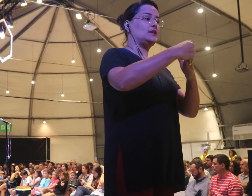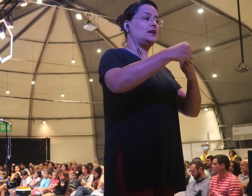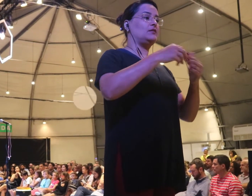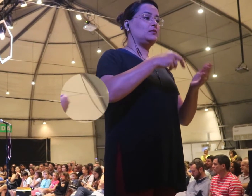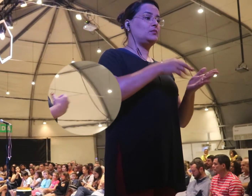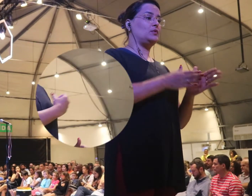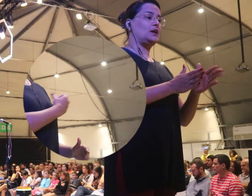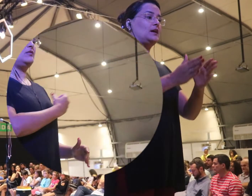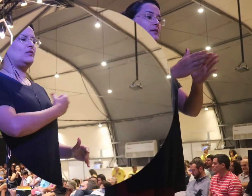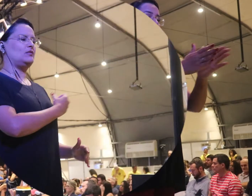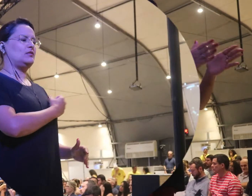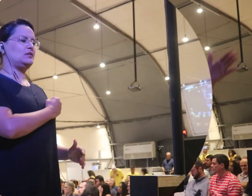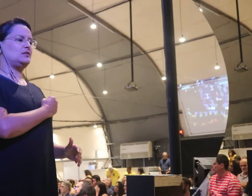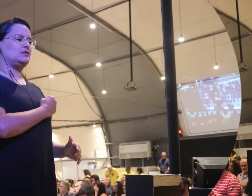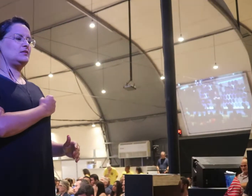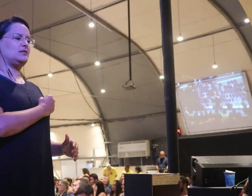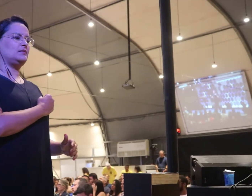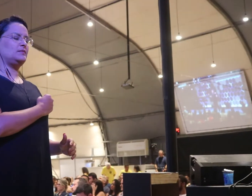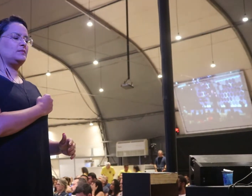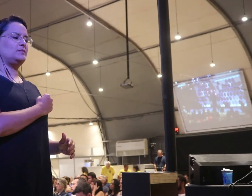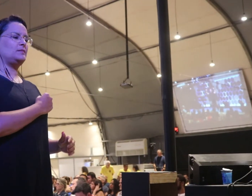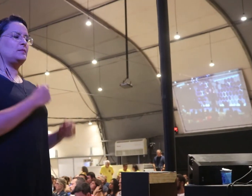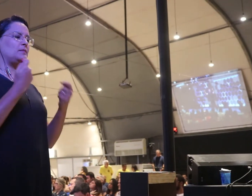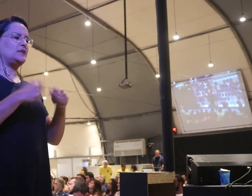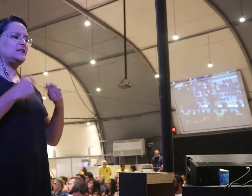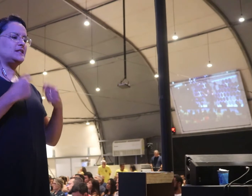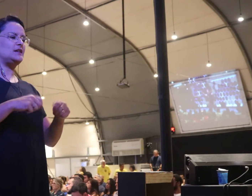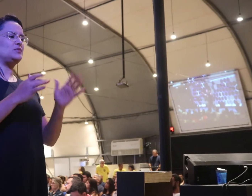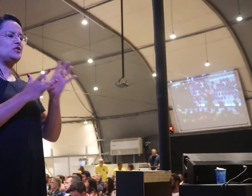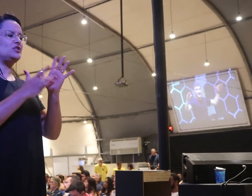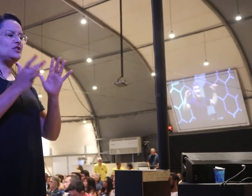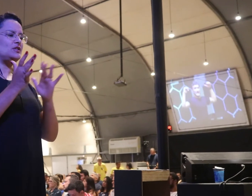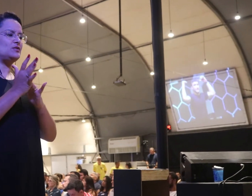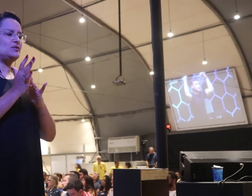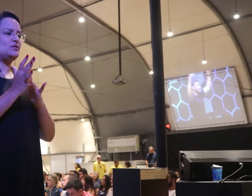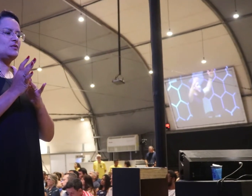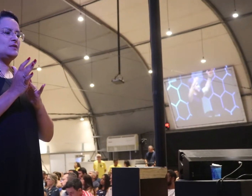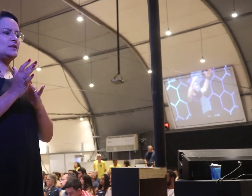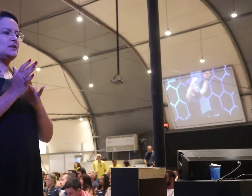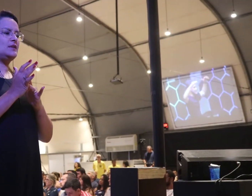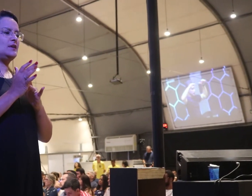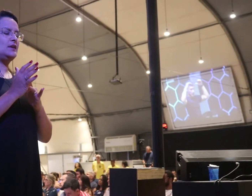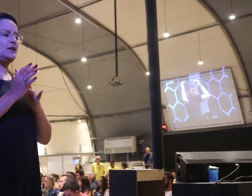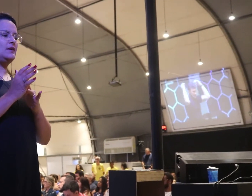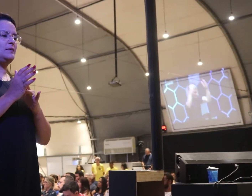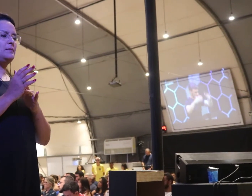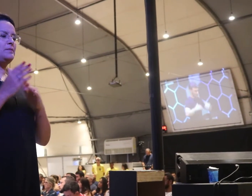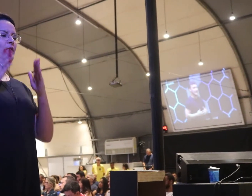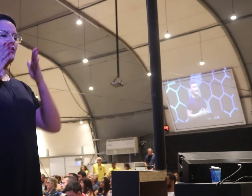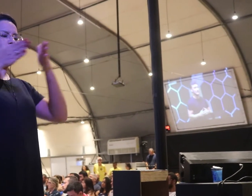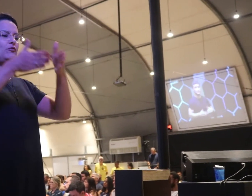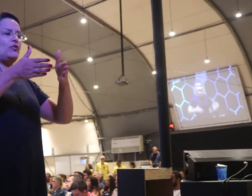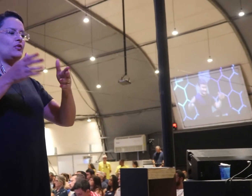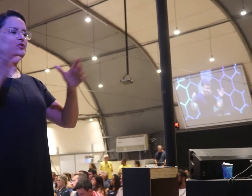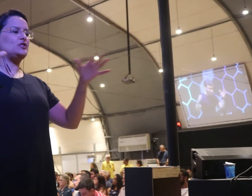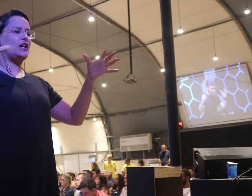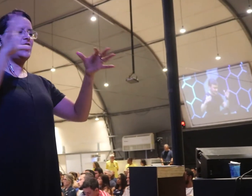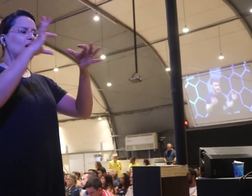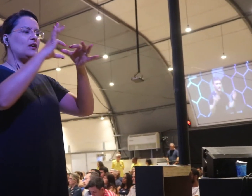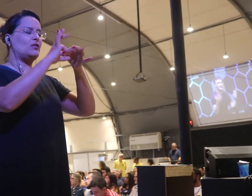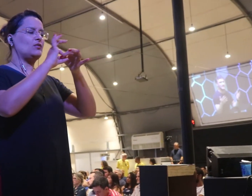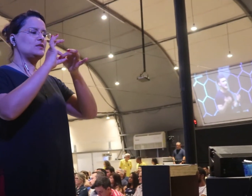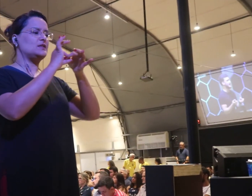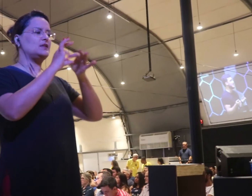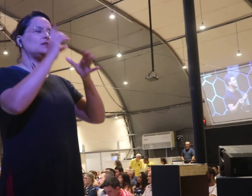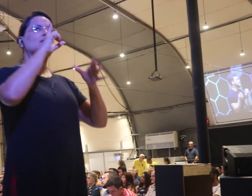Jesus Cristo. Porque existe de mais importante na vida: a reconciliação com Deus, o perdão dos pecados, a